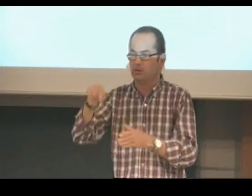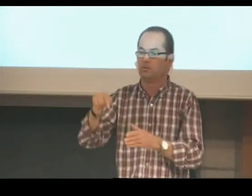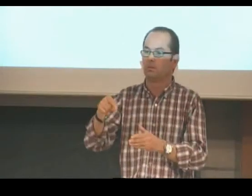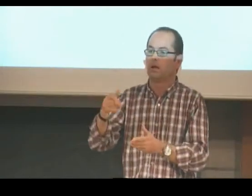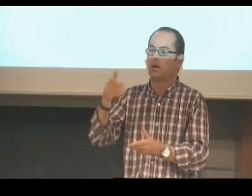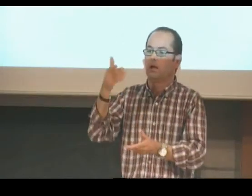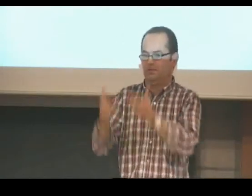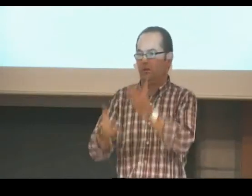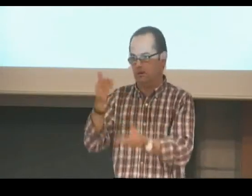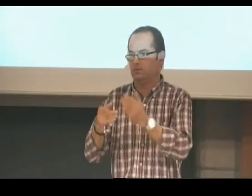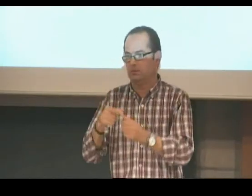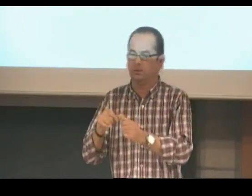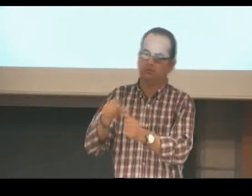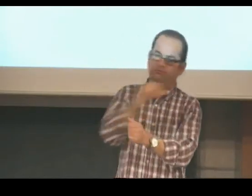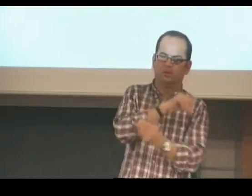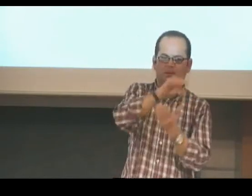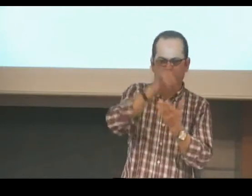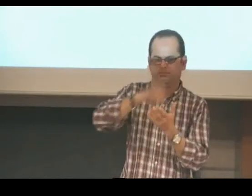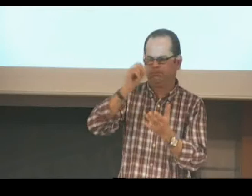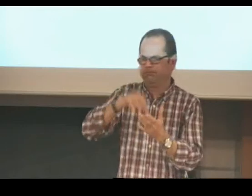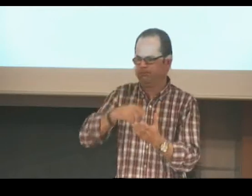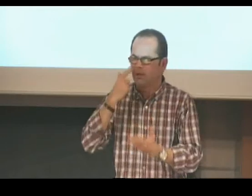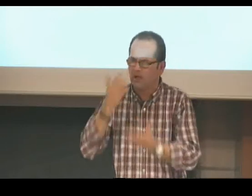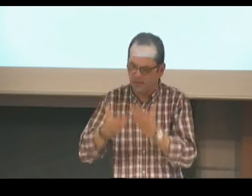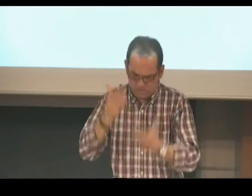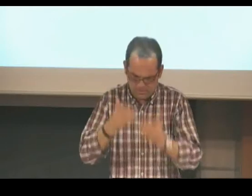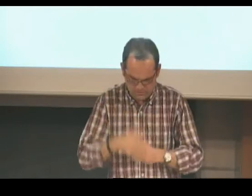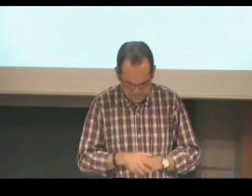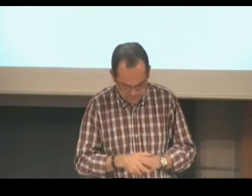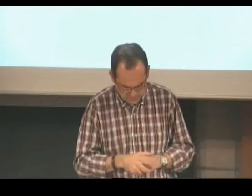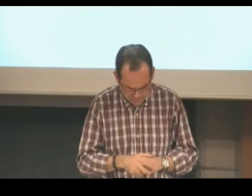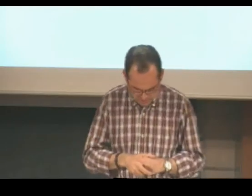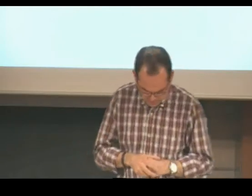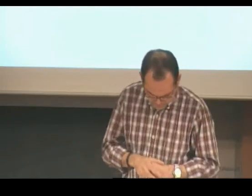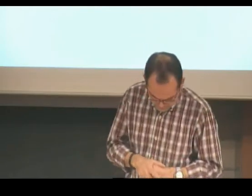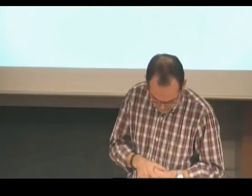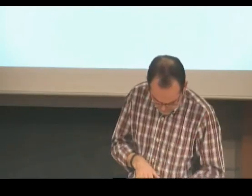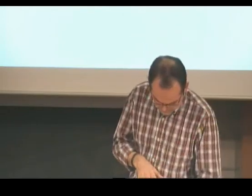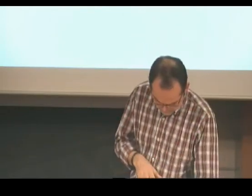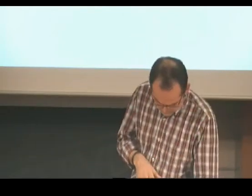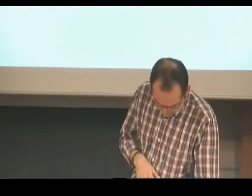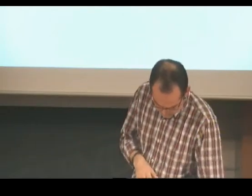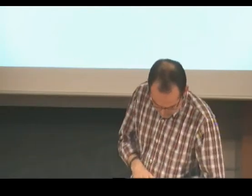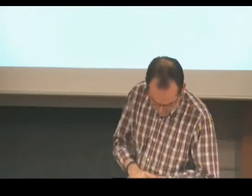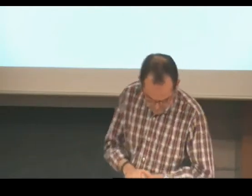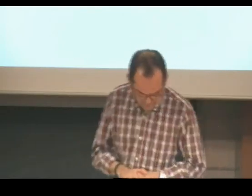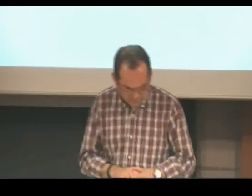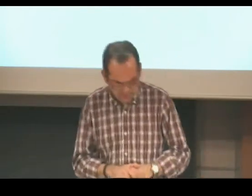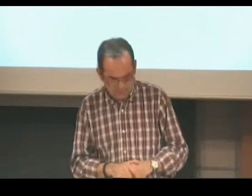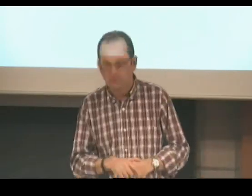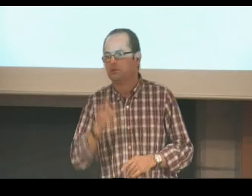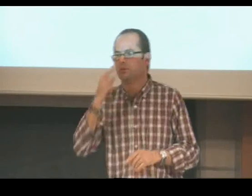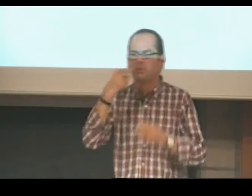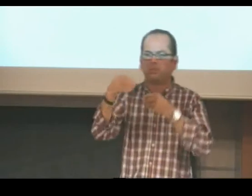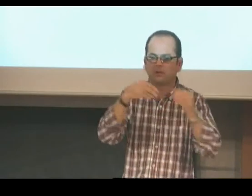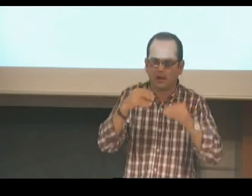Continuem amb la fase pilot, però en el període d'avaluació. Avaluarem el que hem estat fent fins ara.